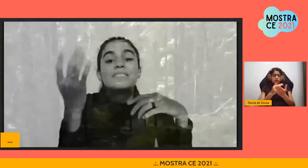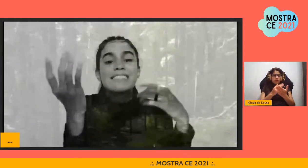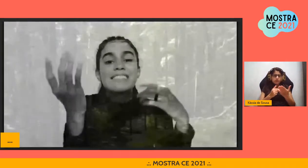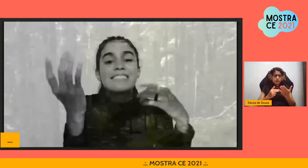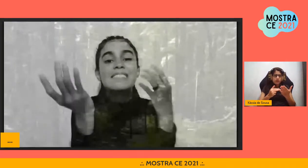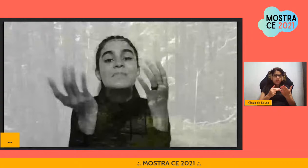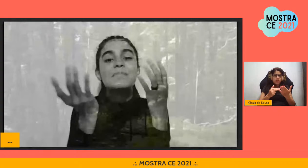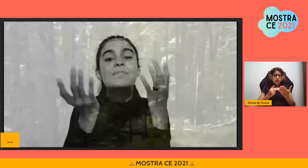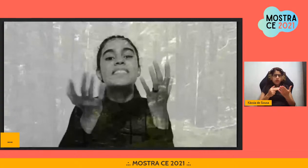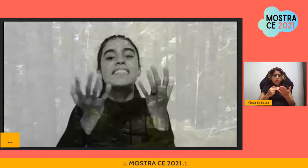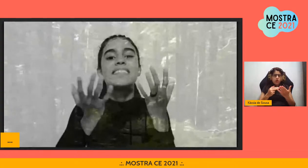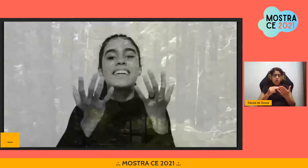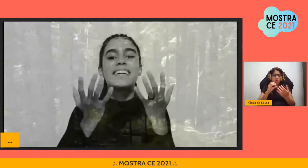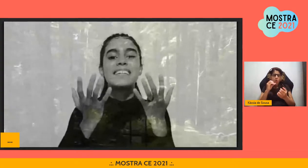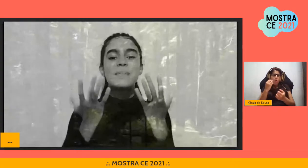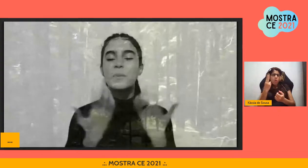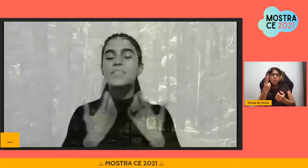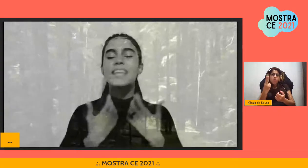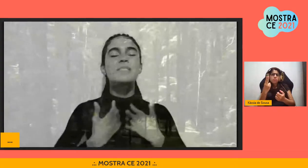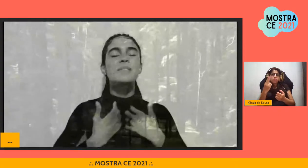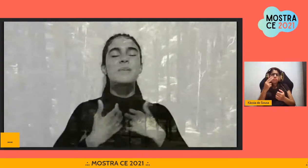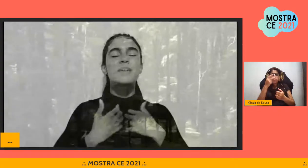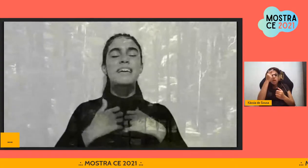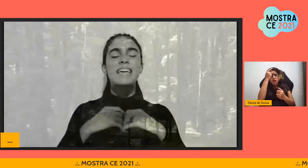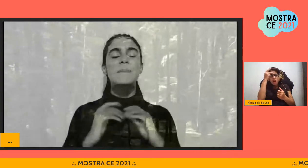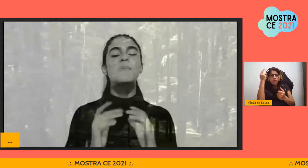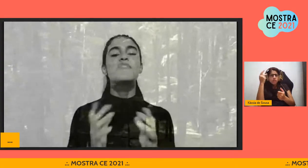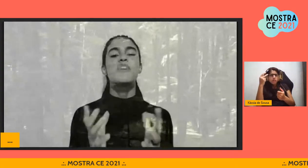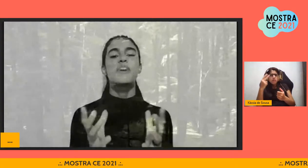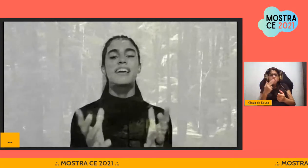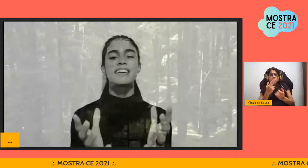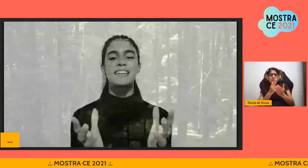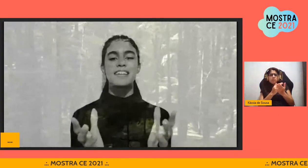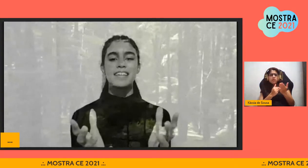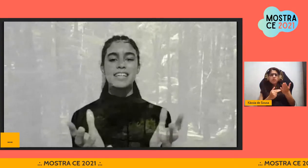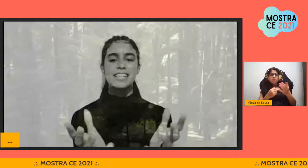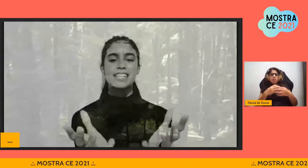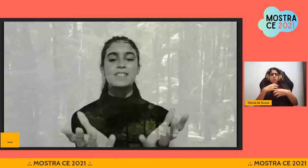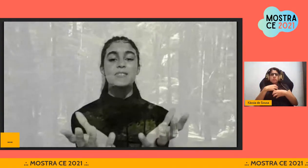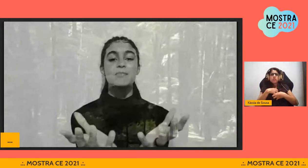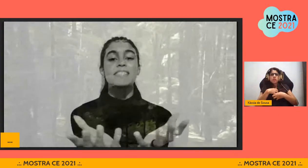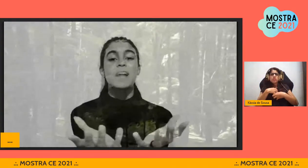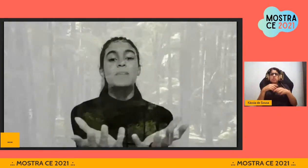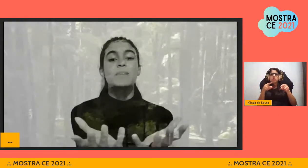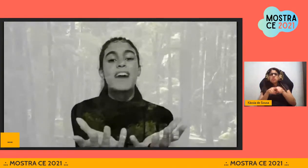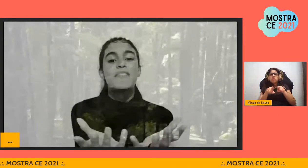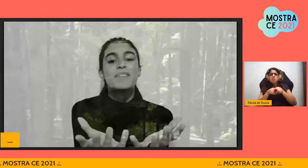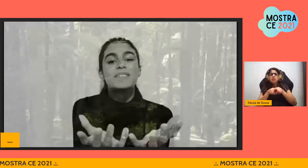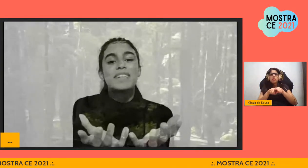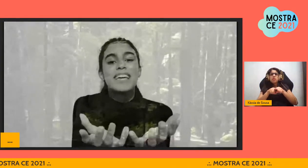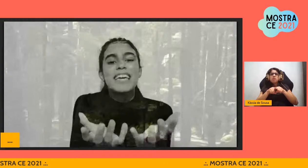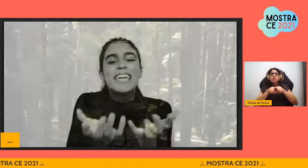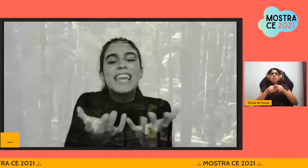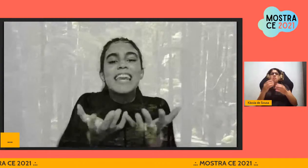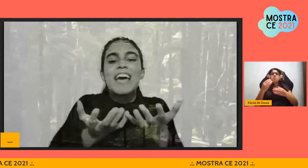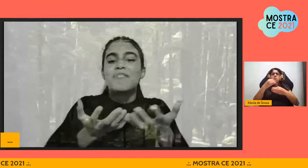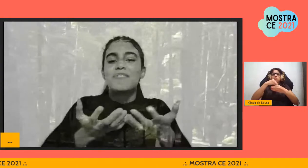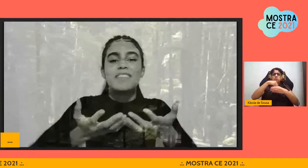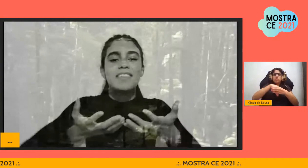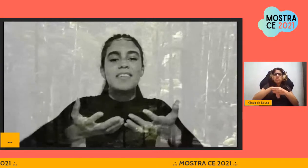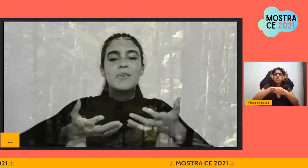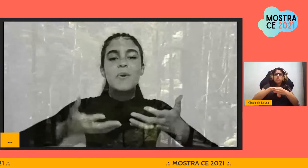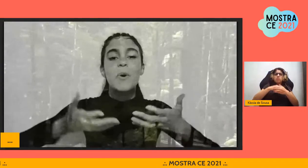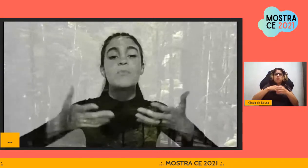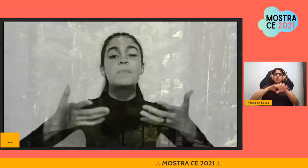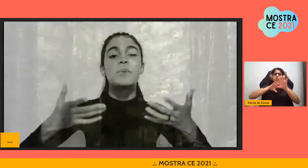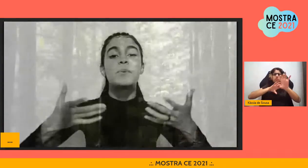pintam, sinto-me bonita, por dentro e por fora. Sinto-me saudável e